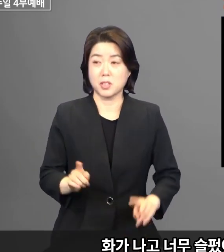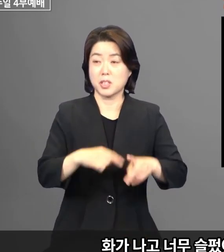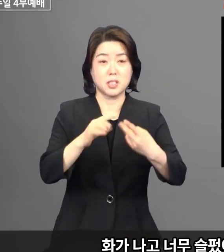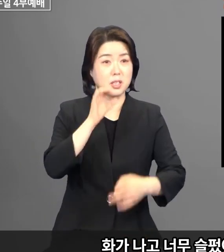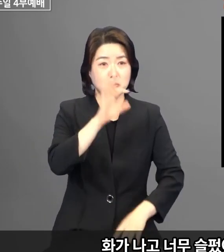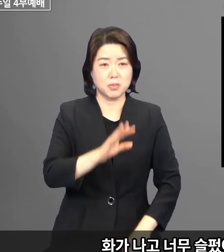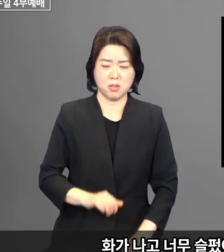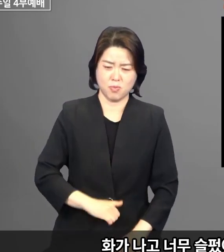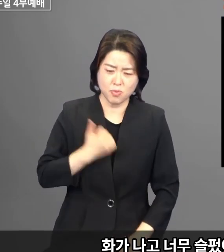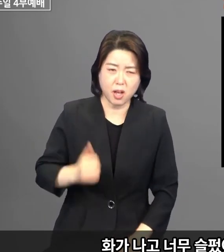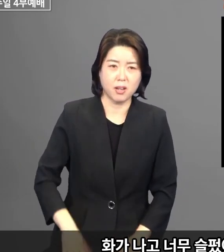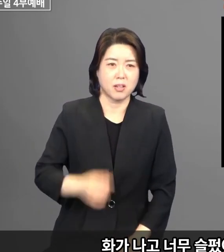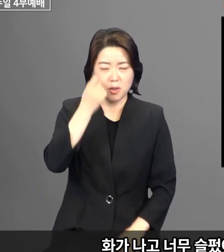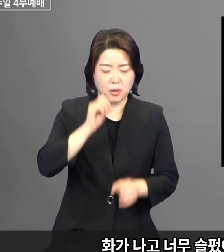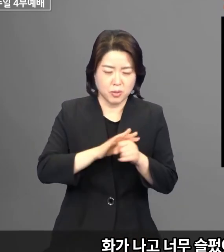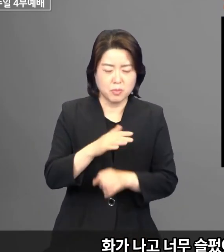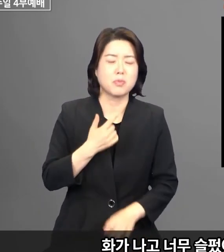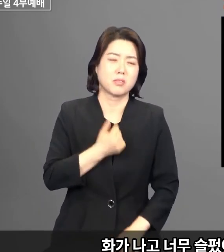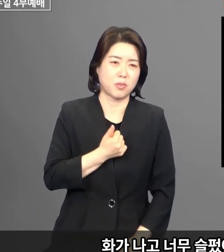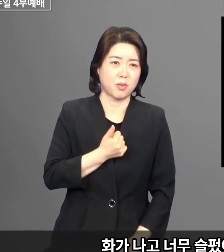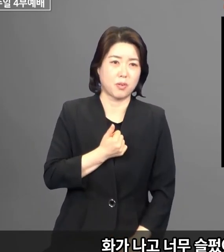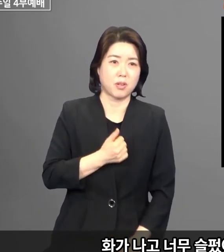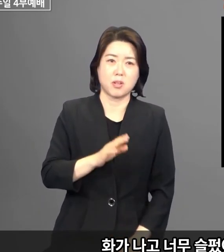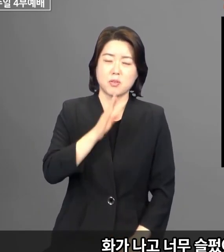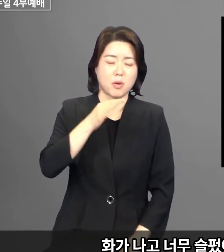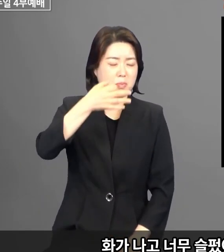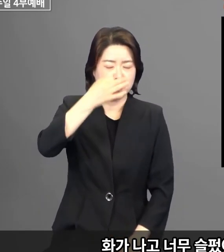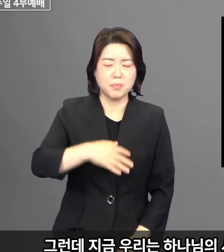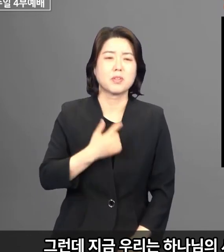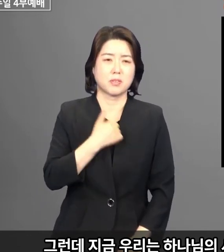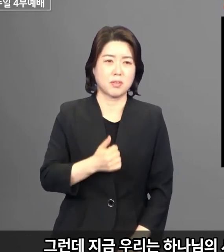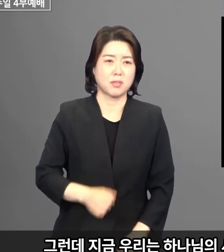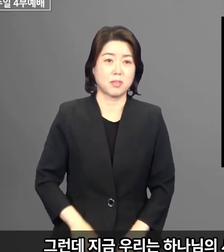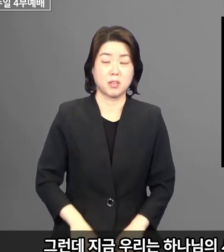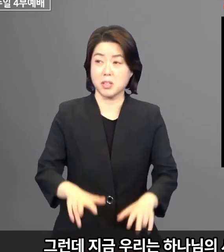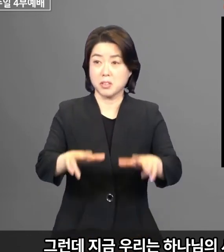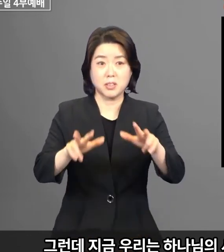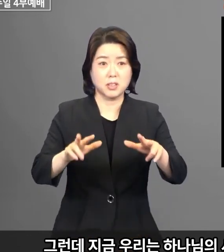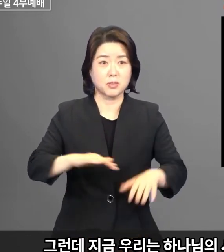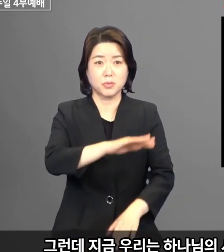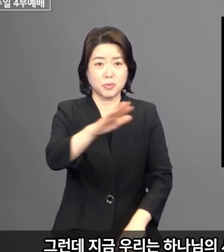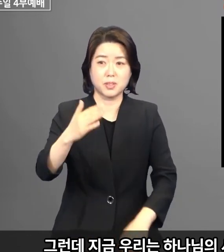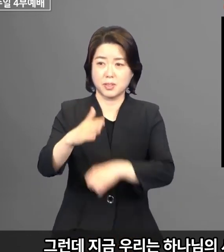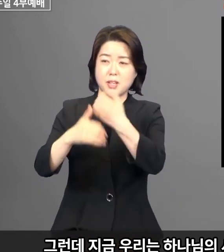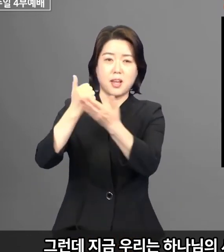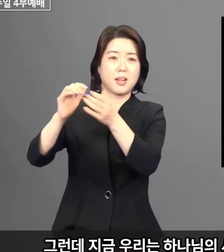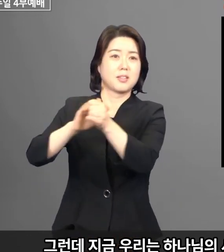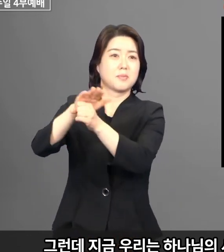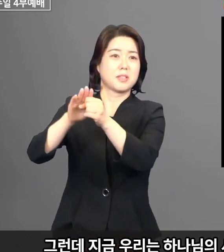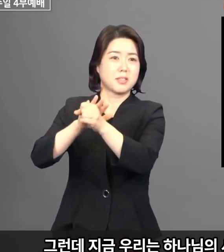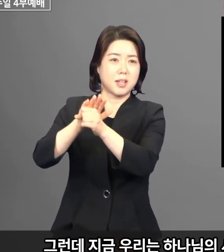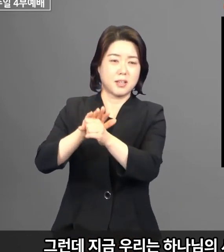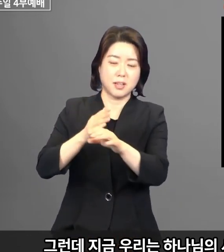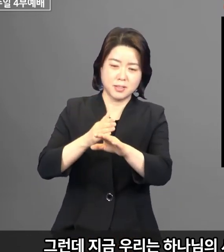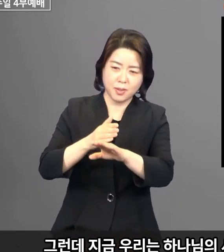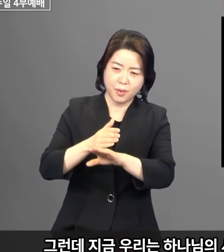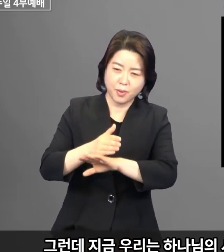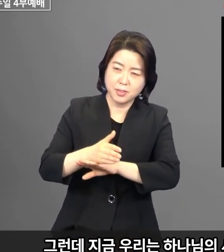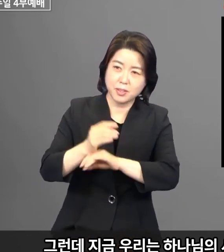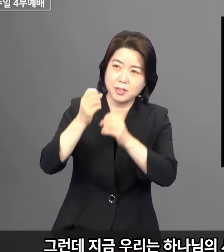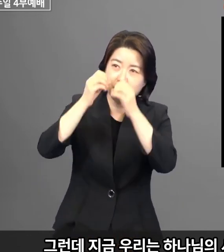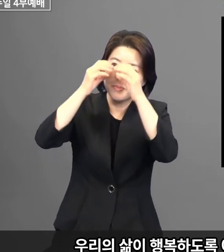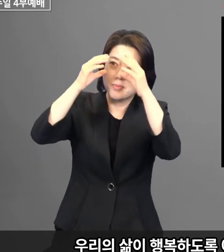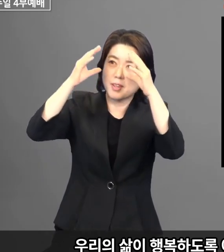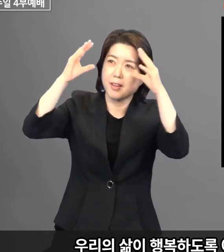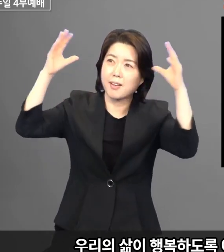화가 나고 너무 슬펐어요. 너무 힘겨웠고요. 그런데 지금 우리는 하나님의 사랑을 천천히 알아가고